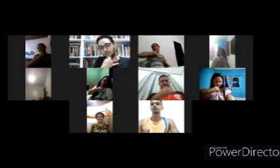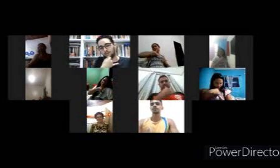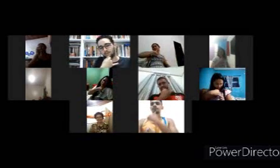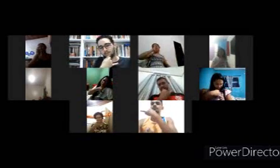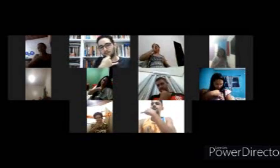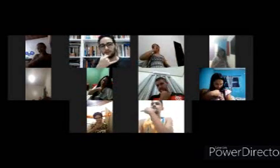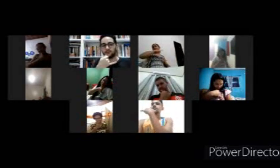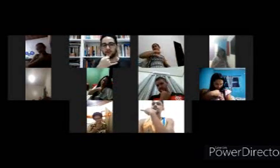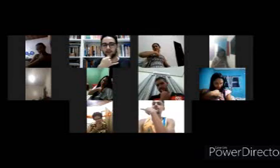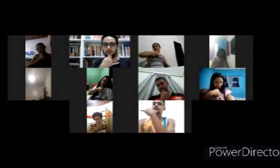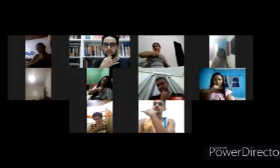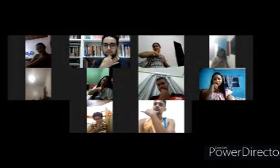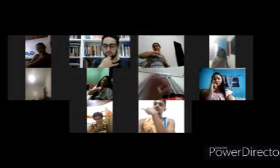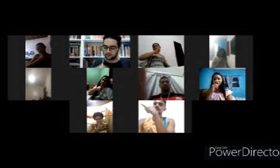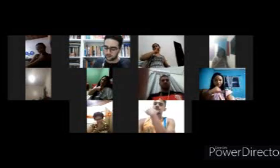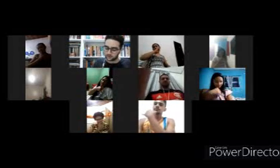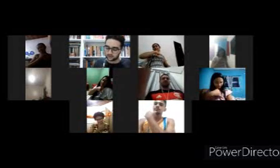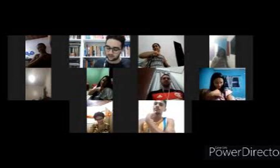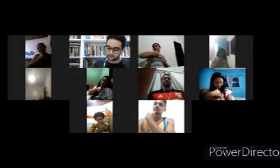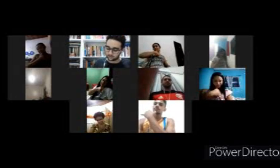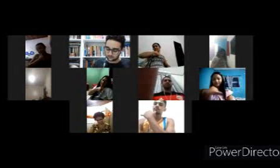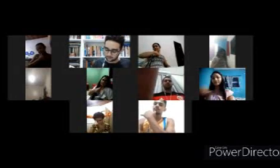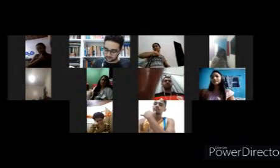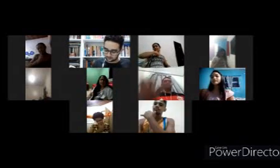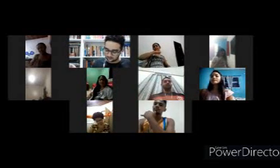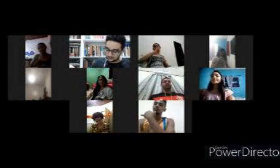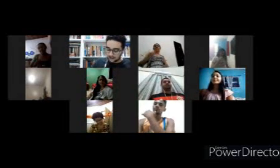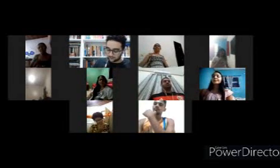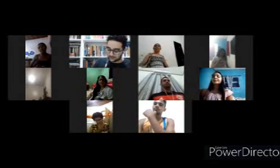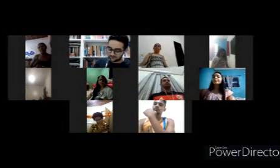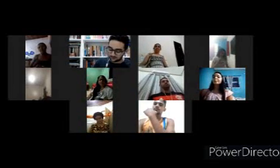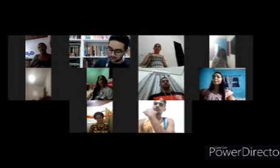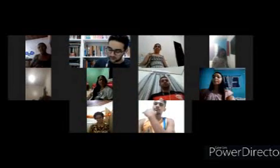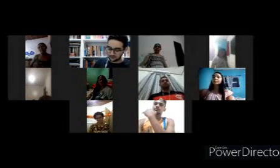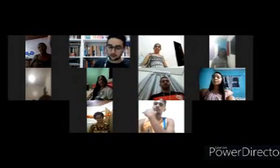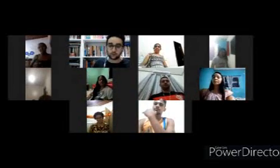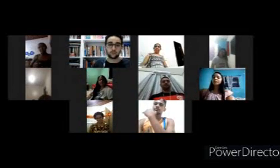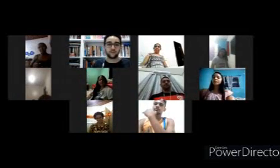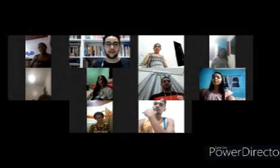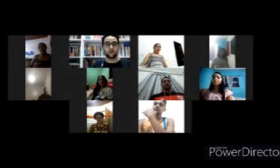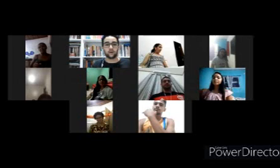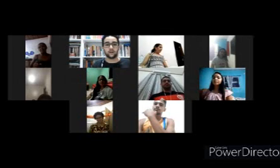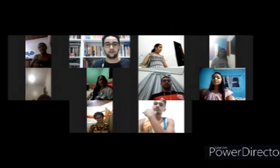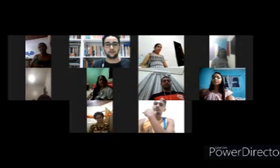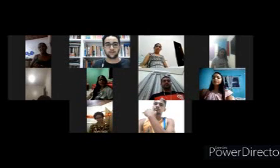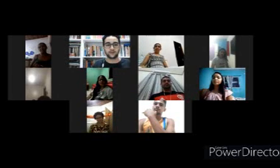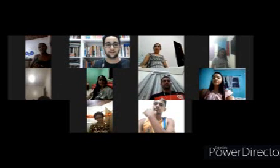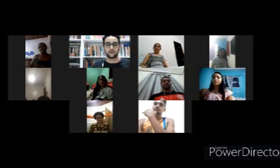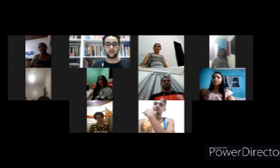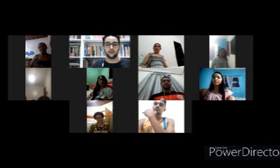Tristeza. Isso aqui. Tristeza. Aí vocês fizeram tristeza e ficaram todo mundo com vergonha. Como é que faz vergonha?